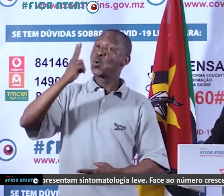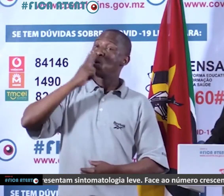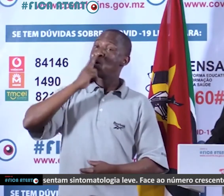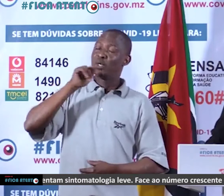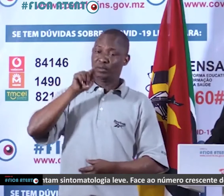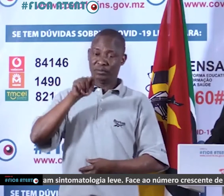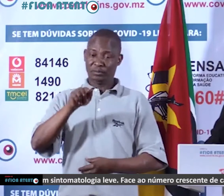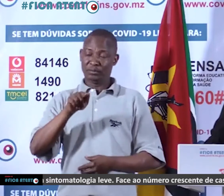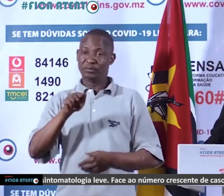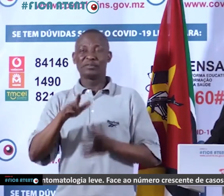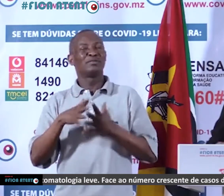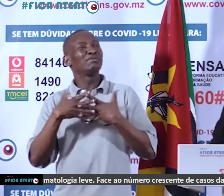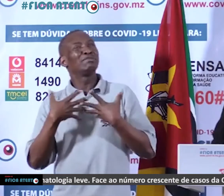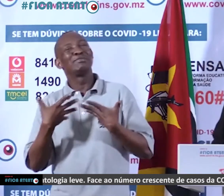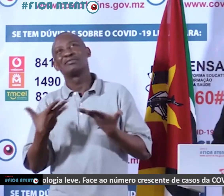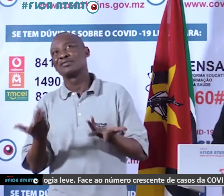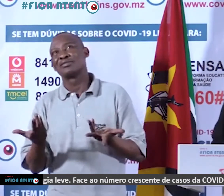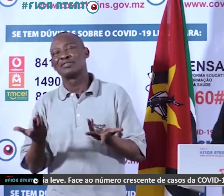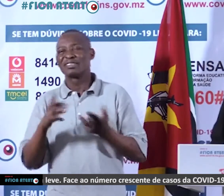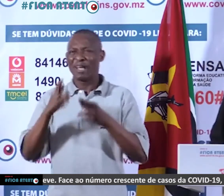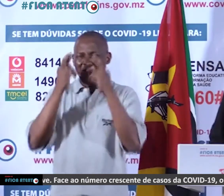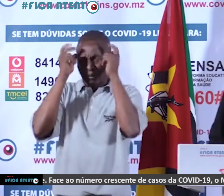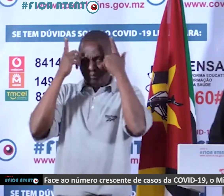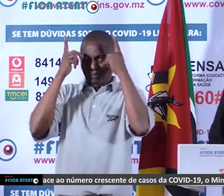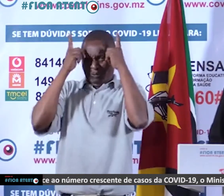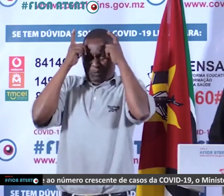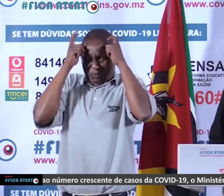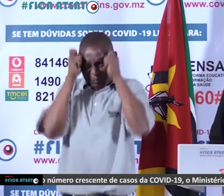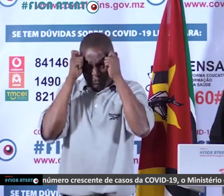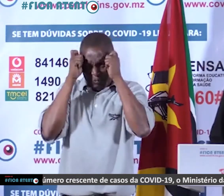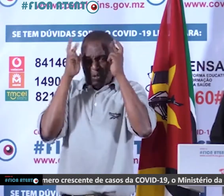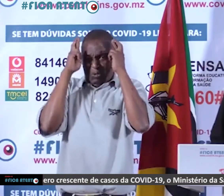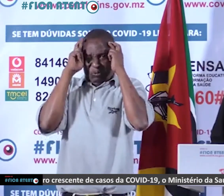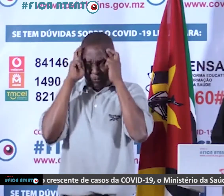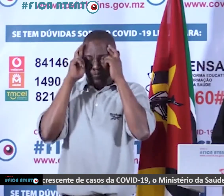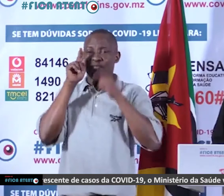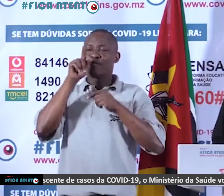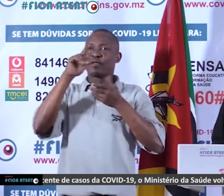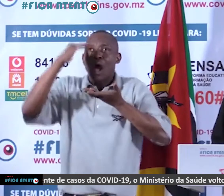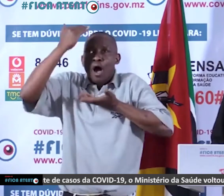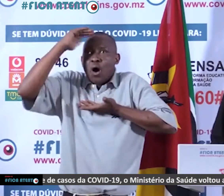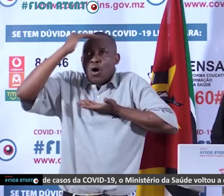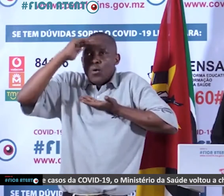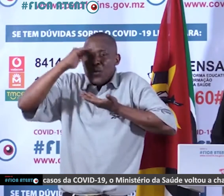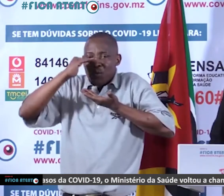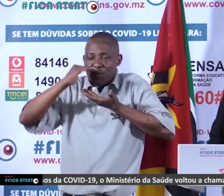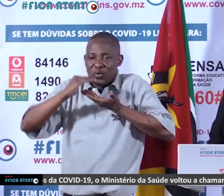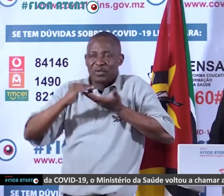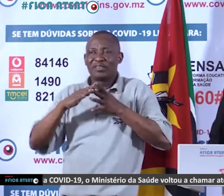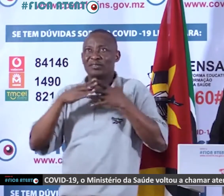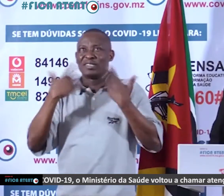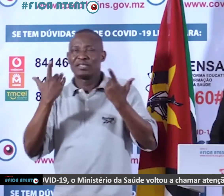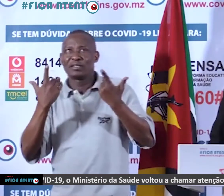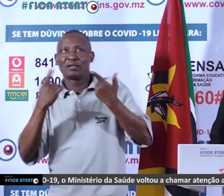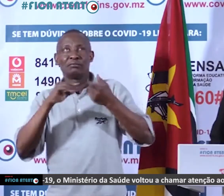redução de um possível stress e algumas vezes para se esquecerem de